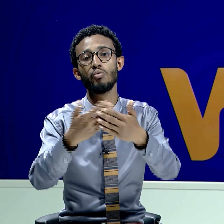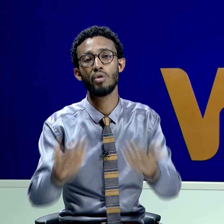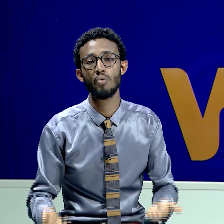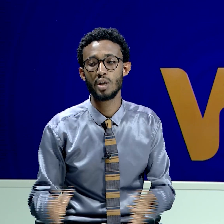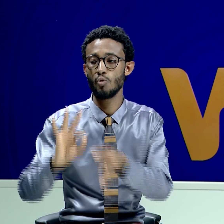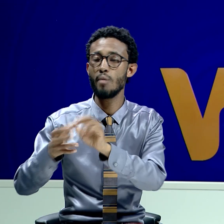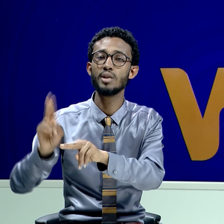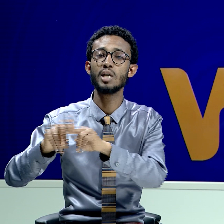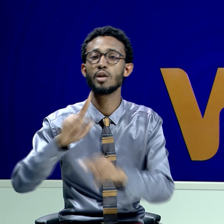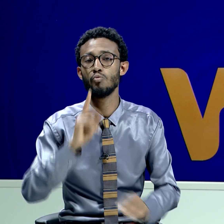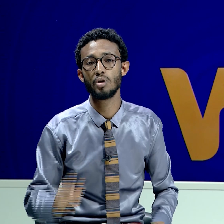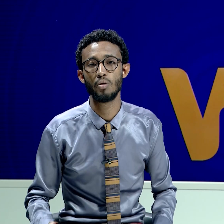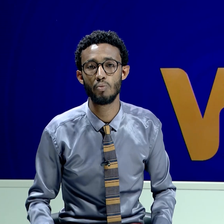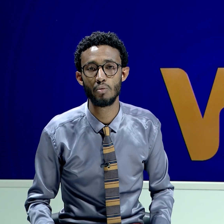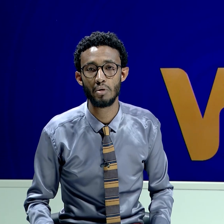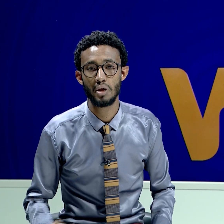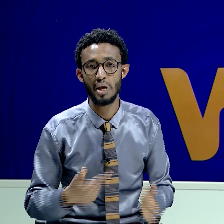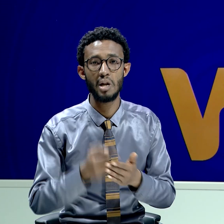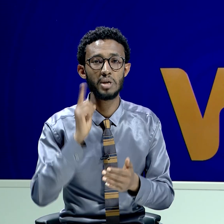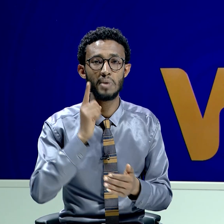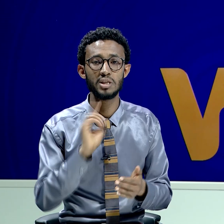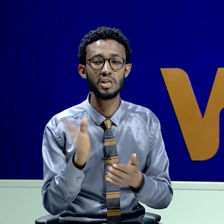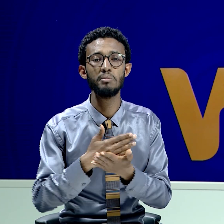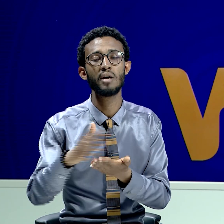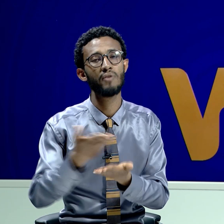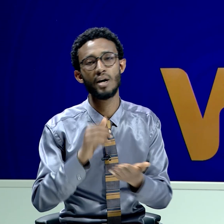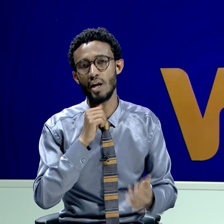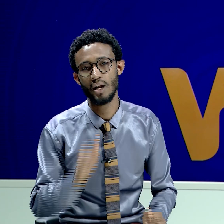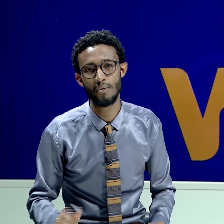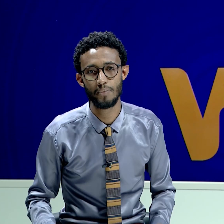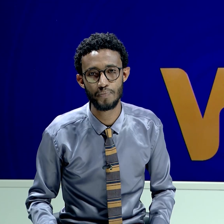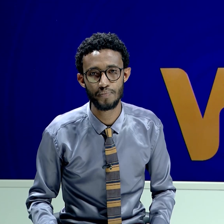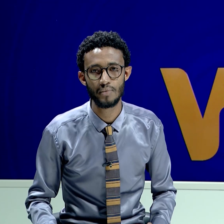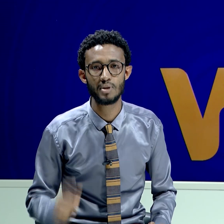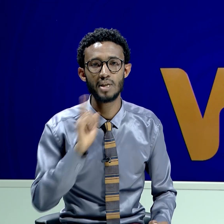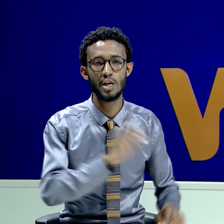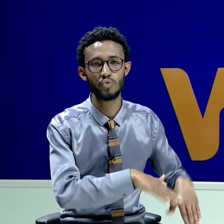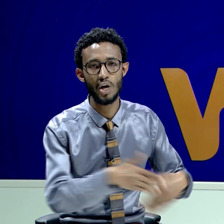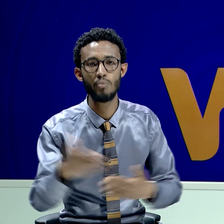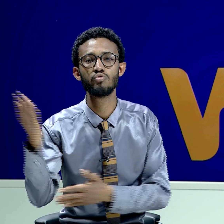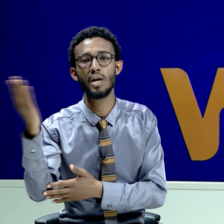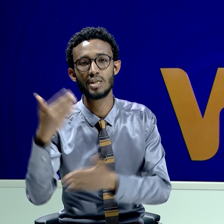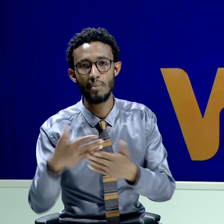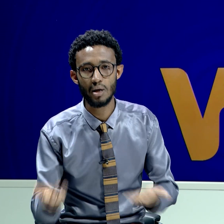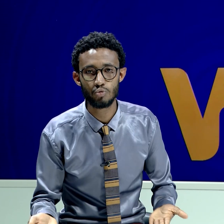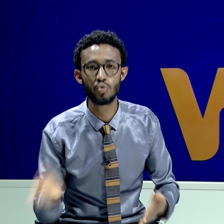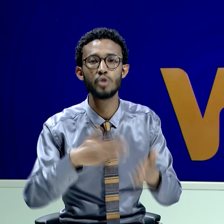ነው፣ ትርጓሚ ሳያስቀምጠ ነው። ይህ ለመስማት ችግር የሚቀርፍ ነገር አይደለም። መስማት ሰናቸውን ያገ ብዙ ገላጻ ማቅረብ፣ ጉዳቸው